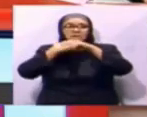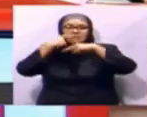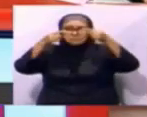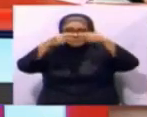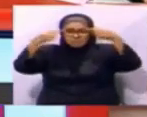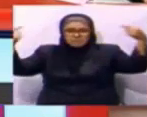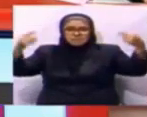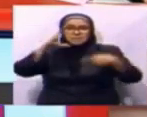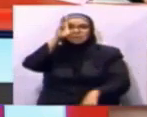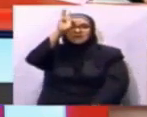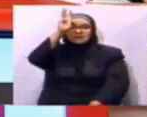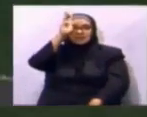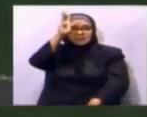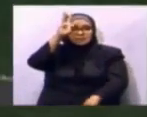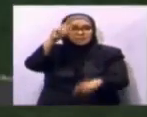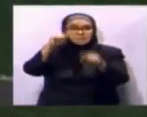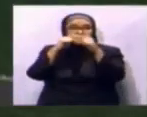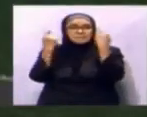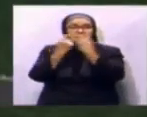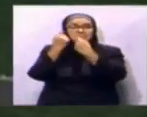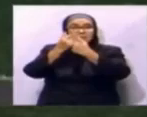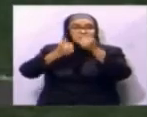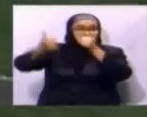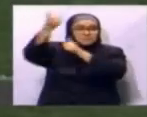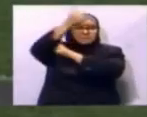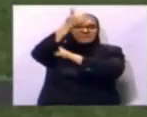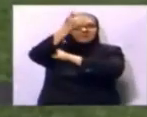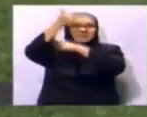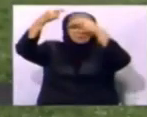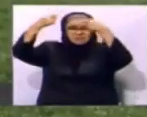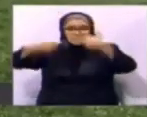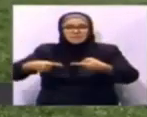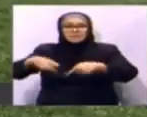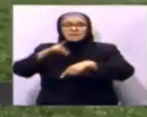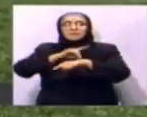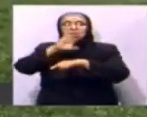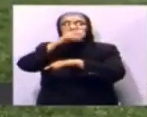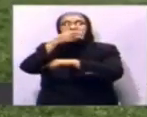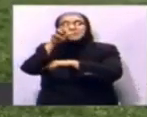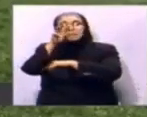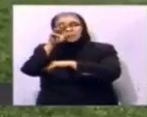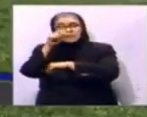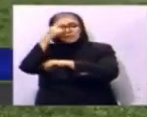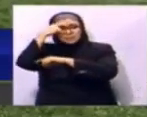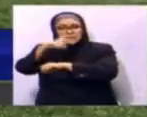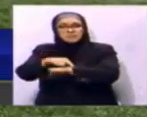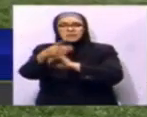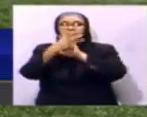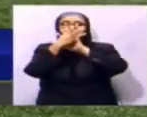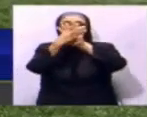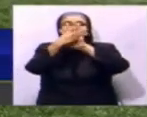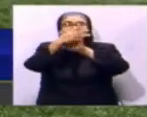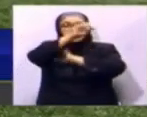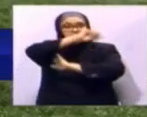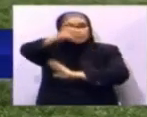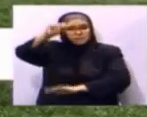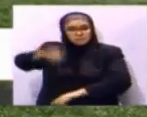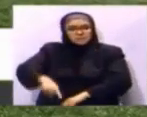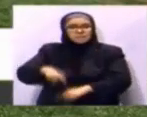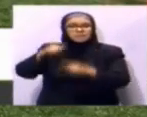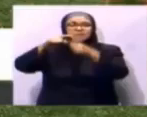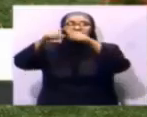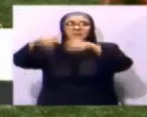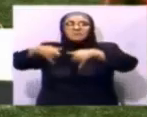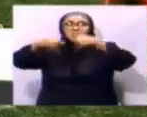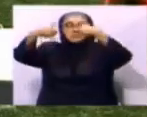daripada 24 negara yang bertanding dalam kejohanan di Changwon terpilih mewakili rantau Asia Pasifik ke kejohanan Piala